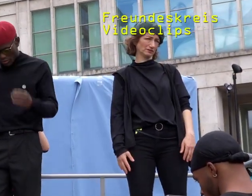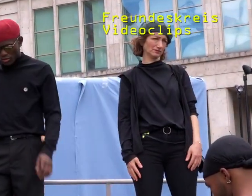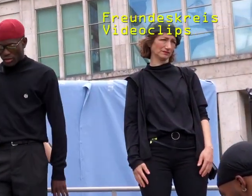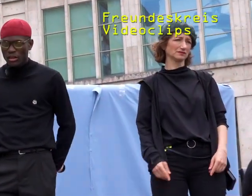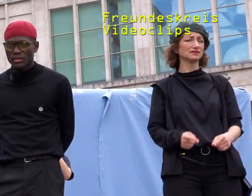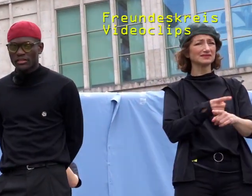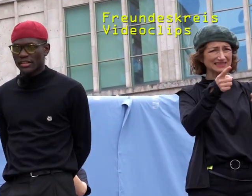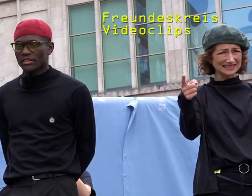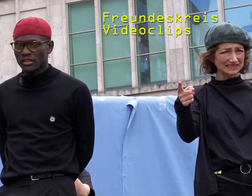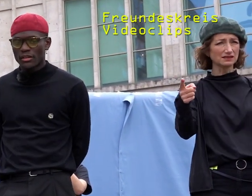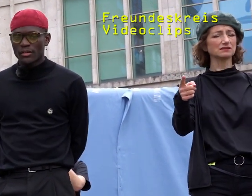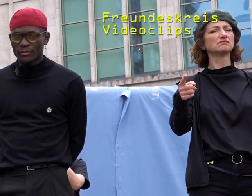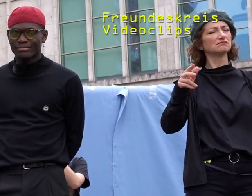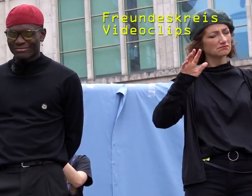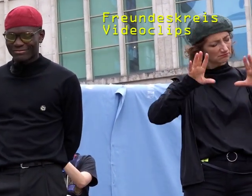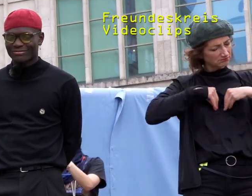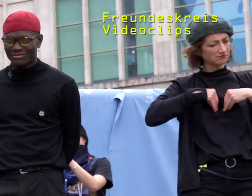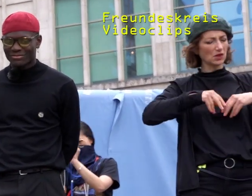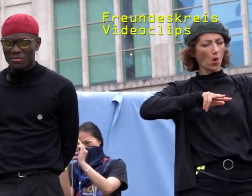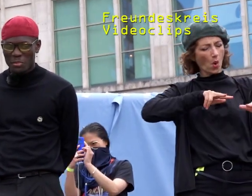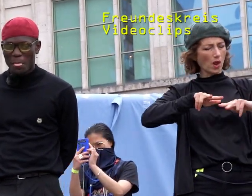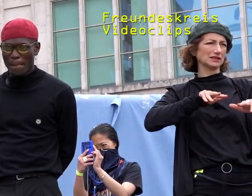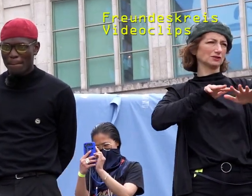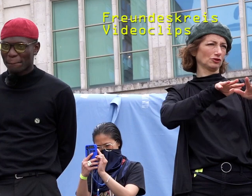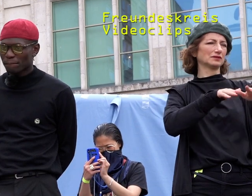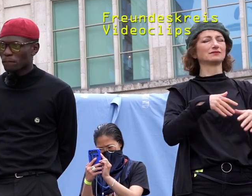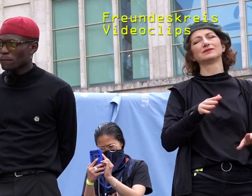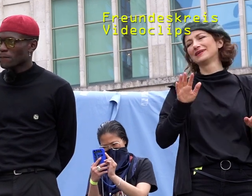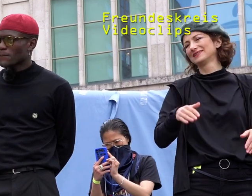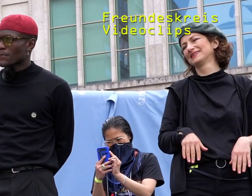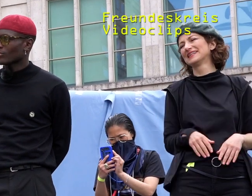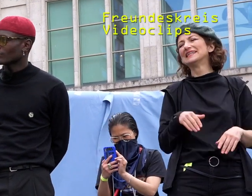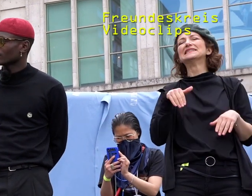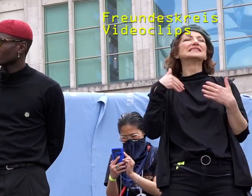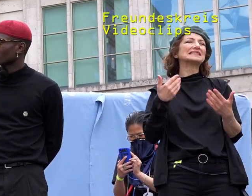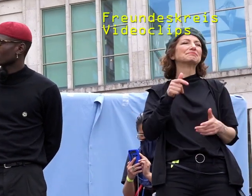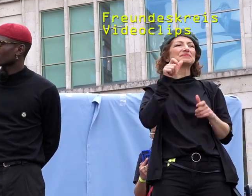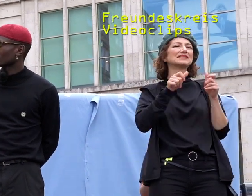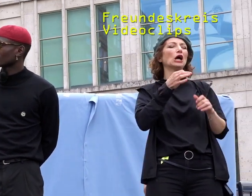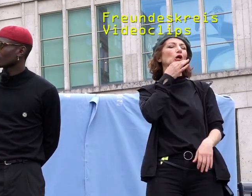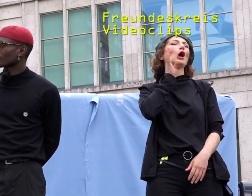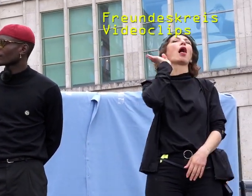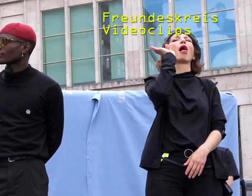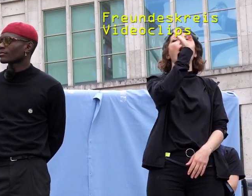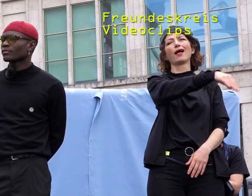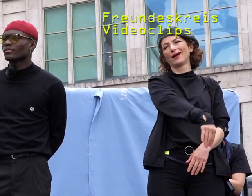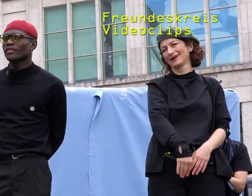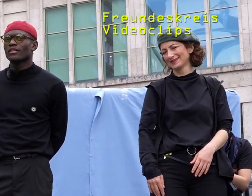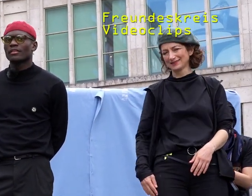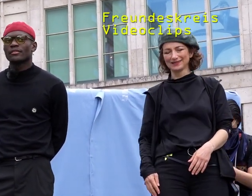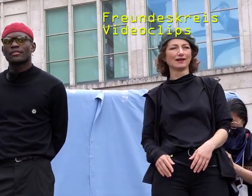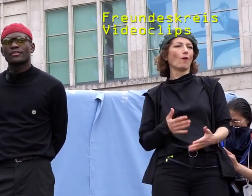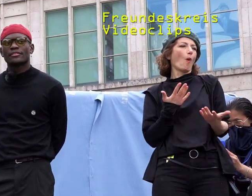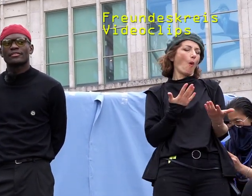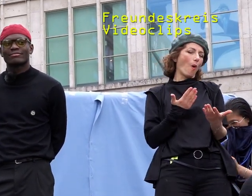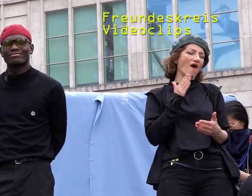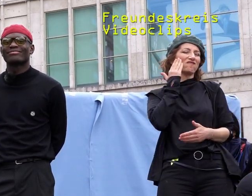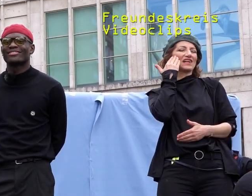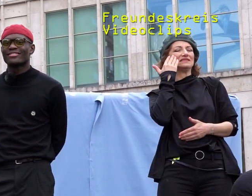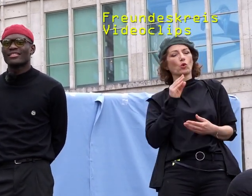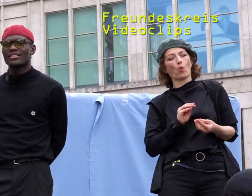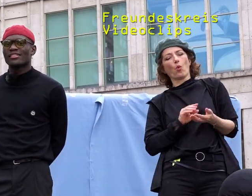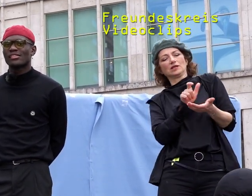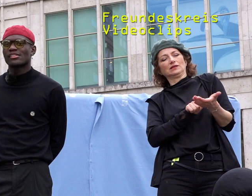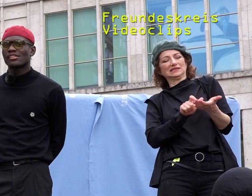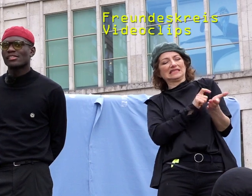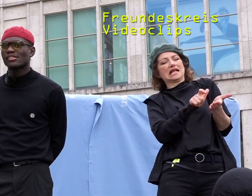ihr euch organisiert. Manchmal belächeln wir die junge Generation dafür, dass sie sich über Instagram organisiert,